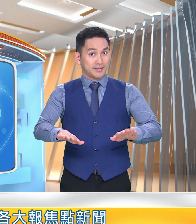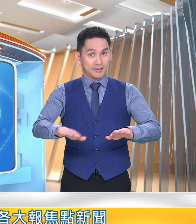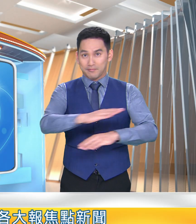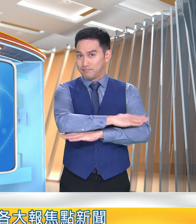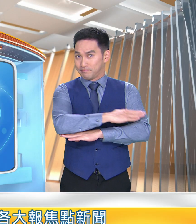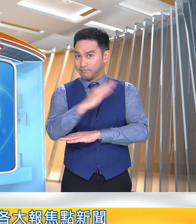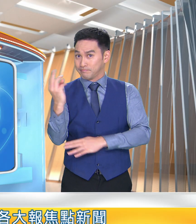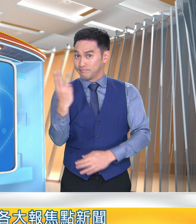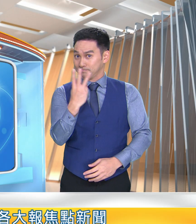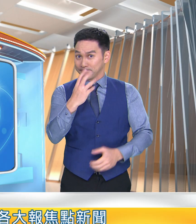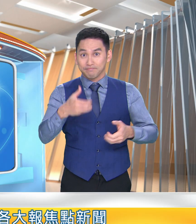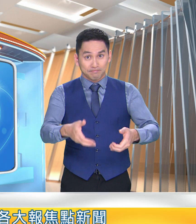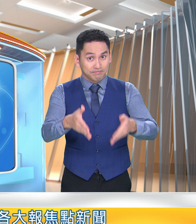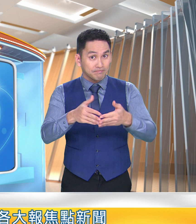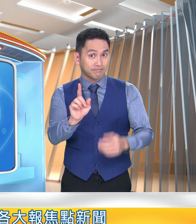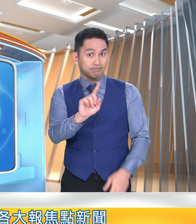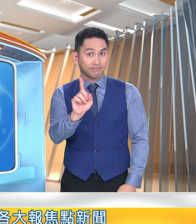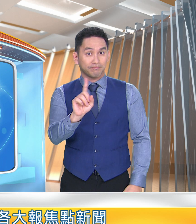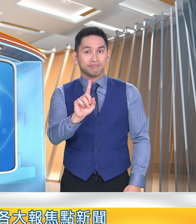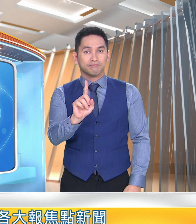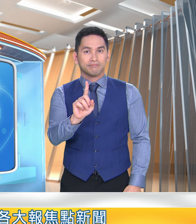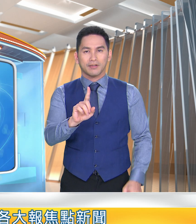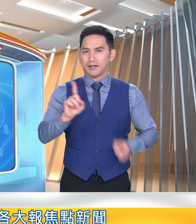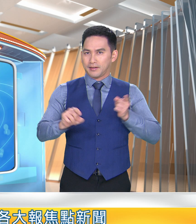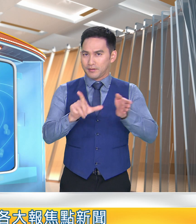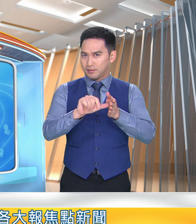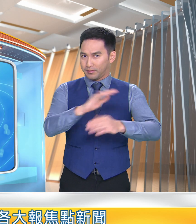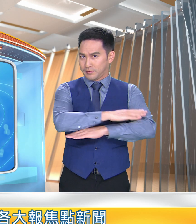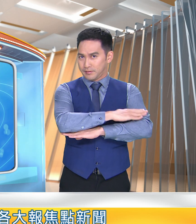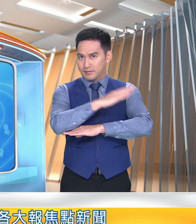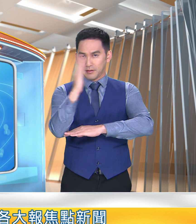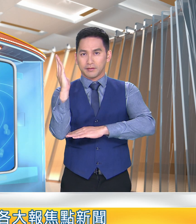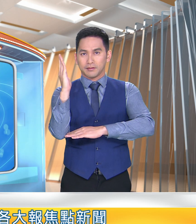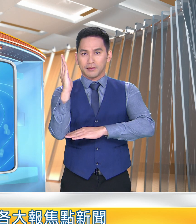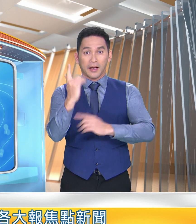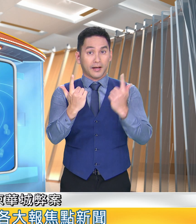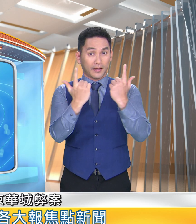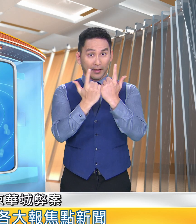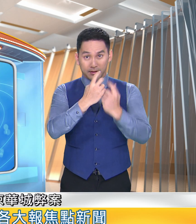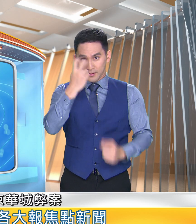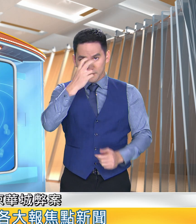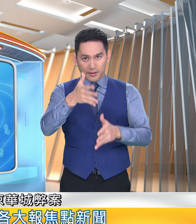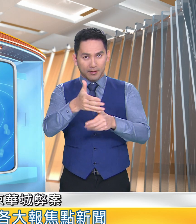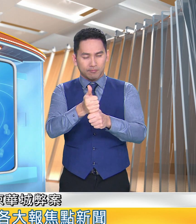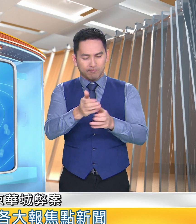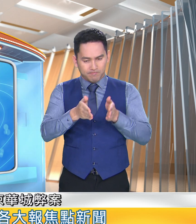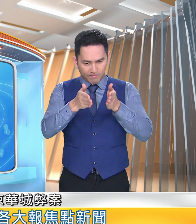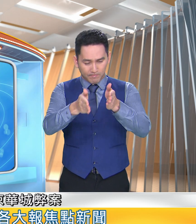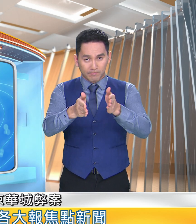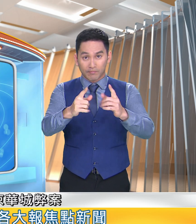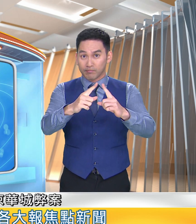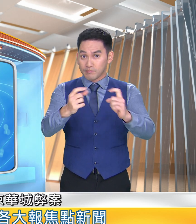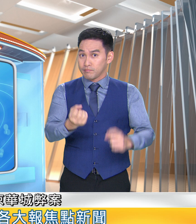读报时间来看到，自由时报报道。台北地检署侦办金华城弊